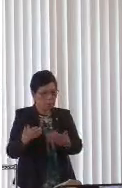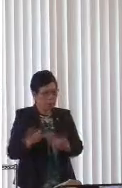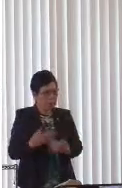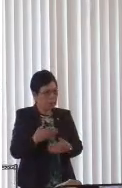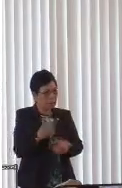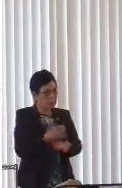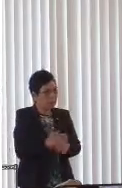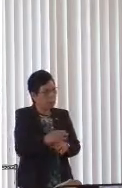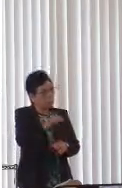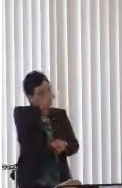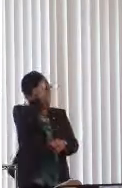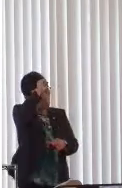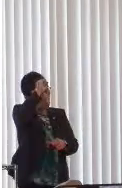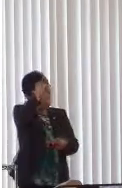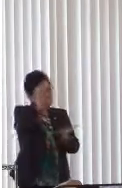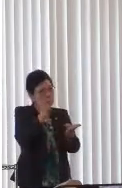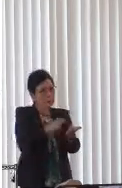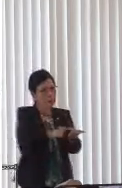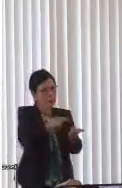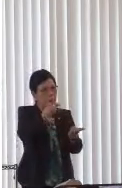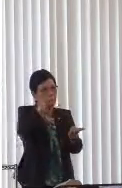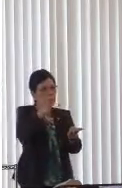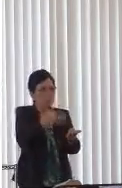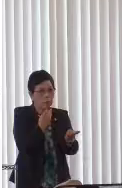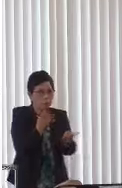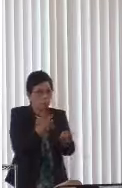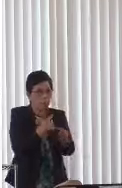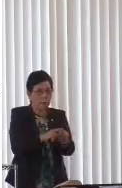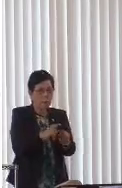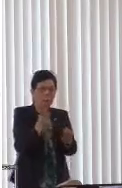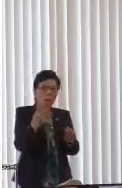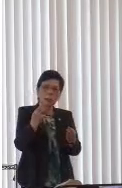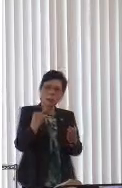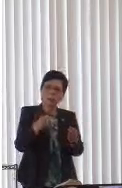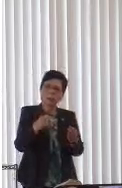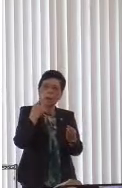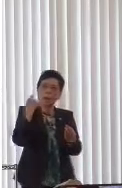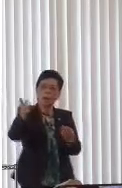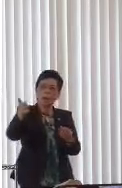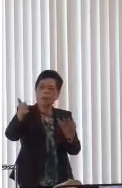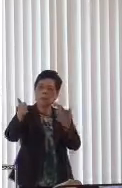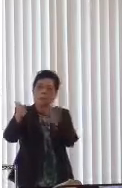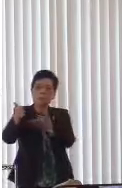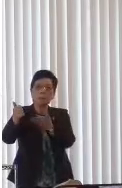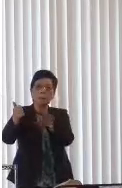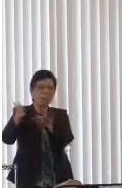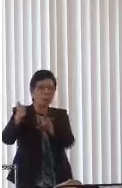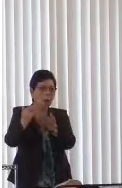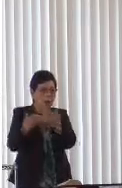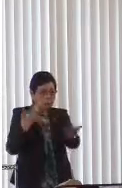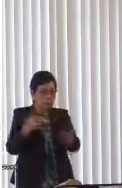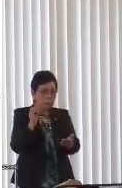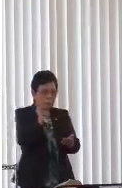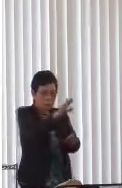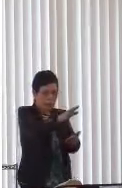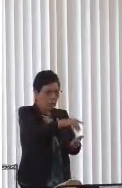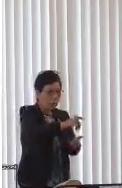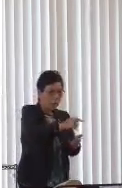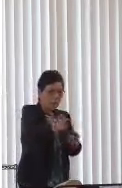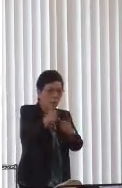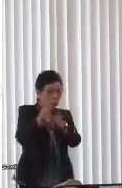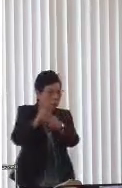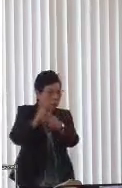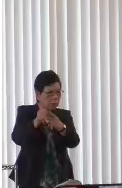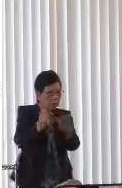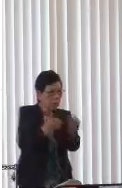いつ病気をなさったり牢におられたりするのを見てお尋ねしたでしょうか。そこで王は答える、はっきり言っておく、私の兄弟であるこ